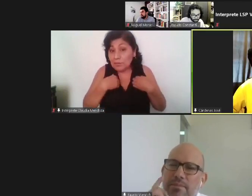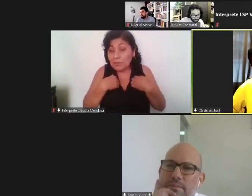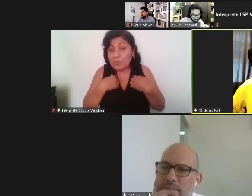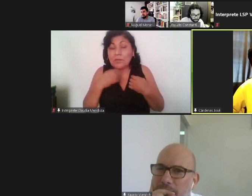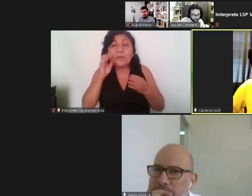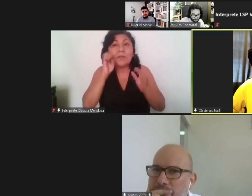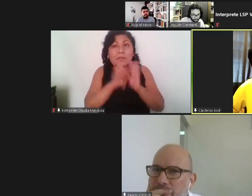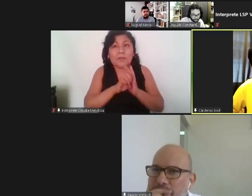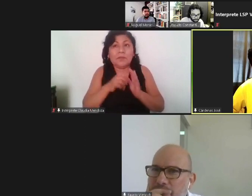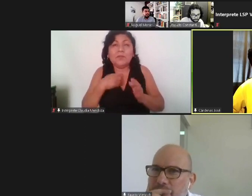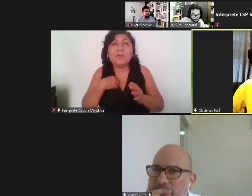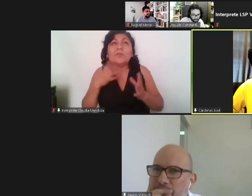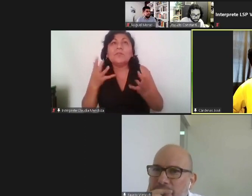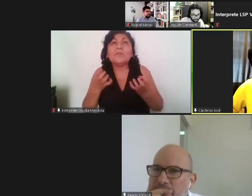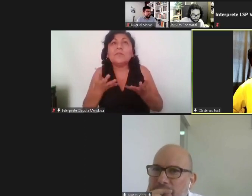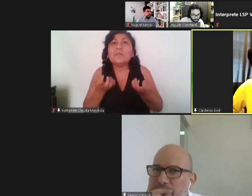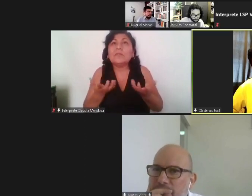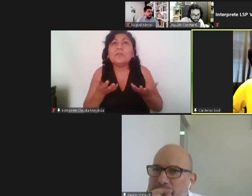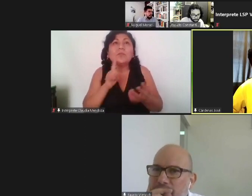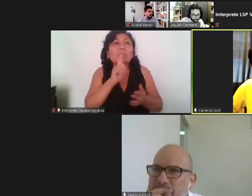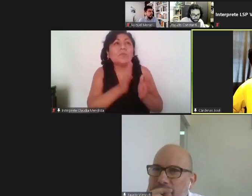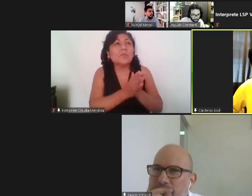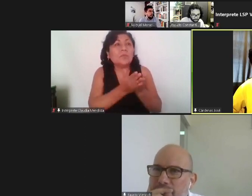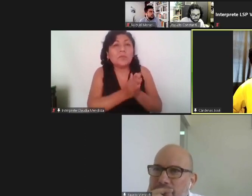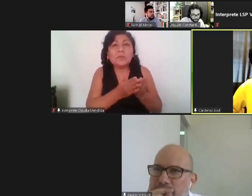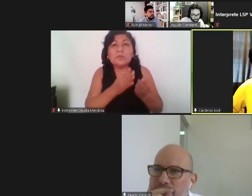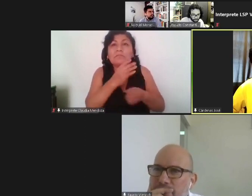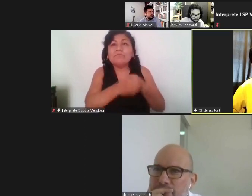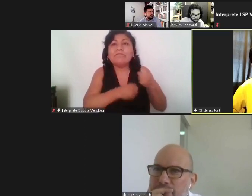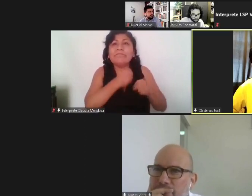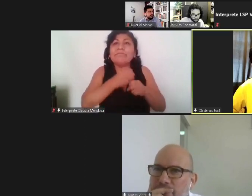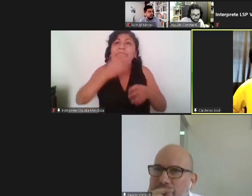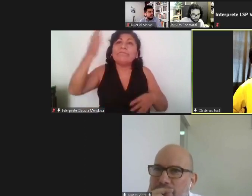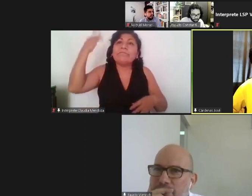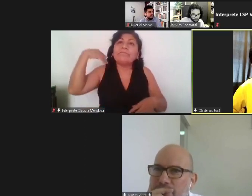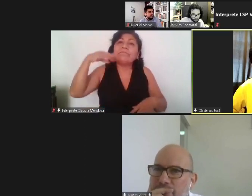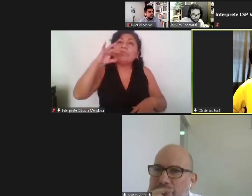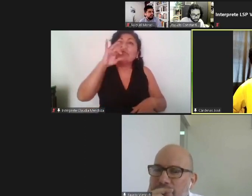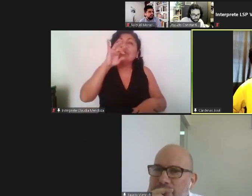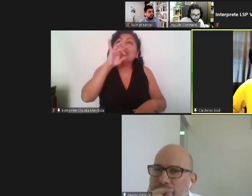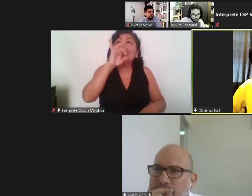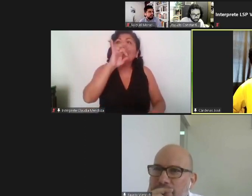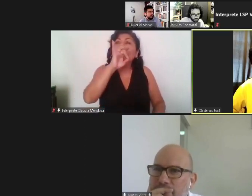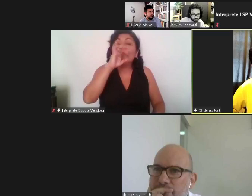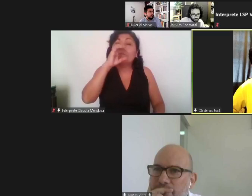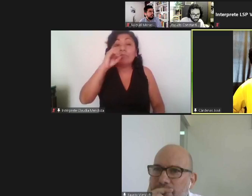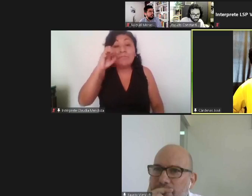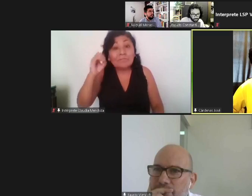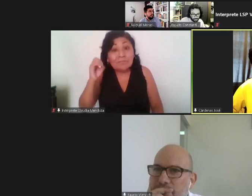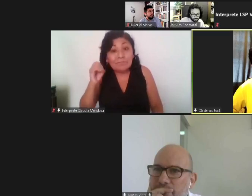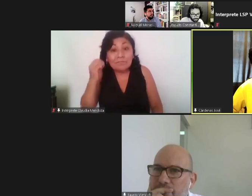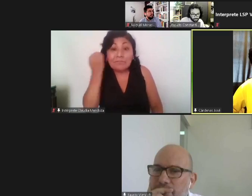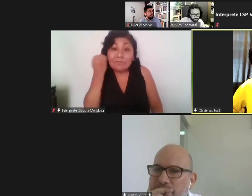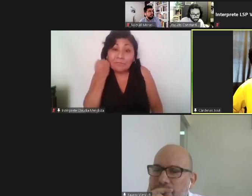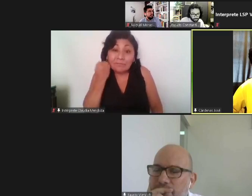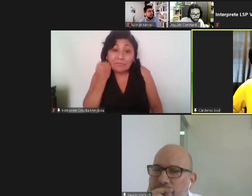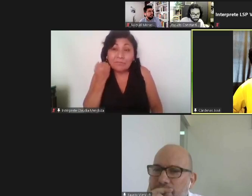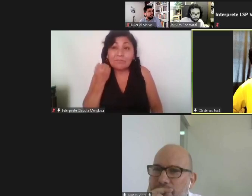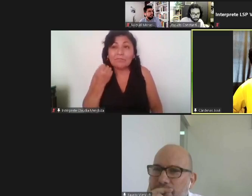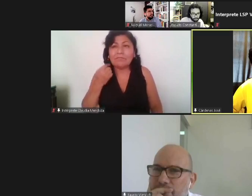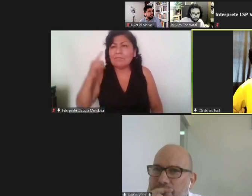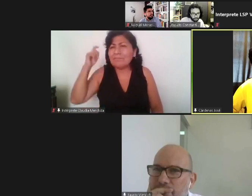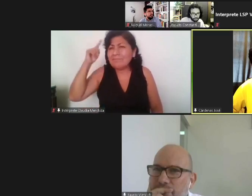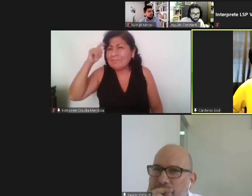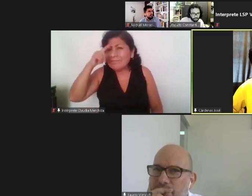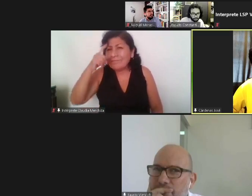una obra de los años 800 es prácticamente imposible. Pero si yo tengo el título